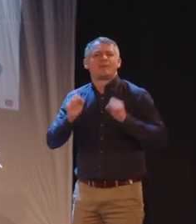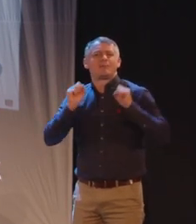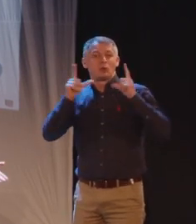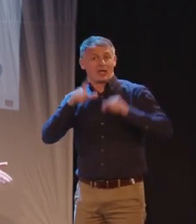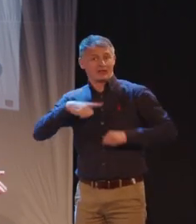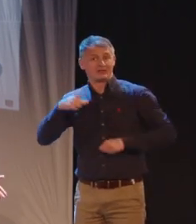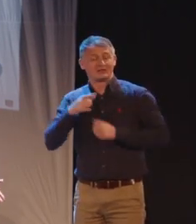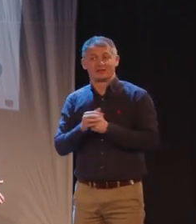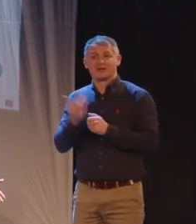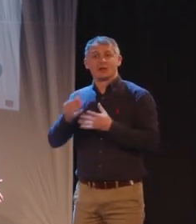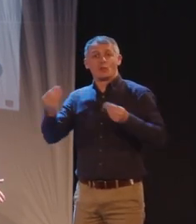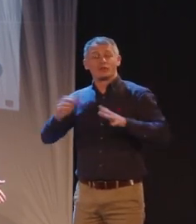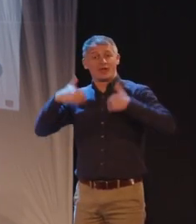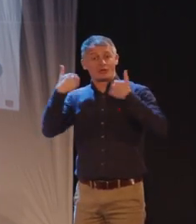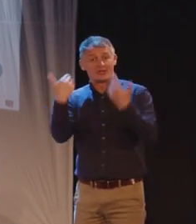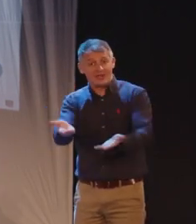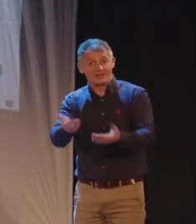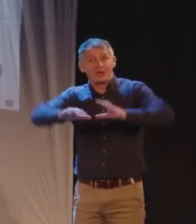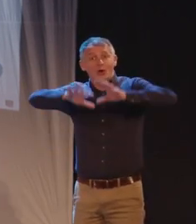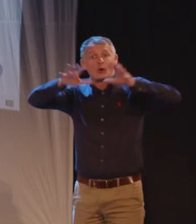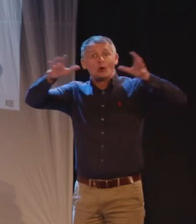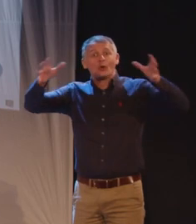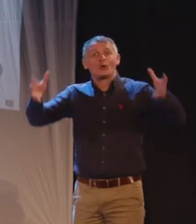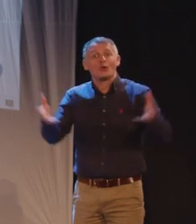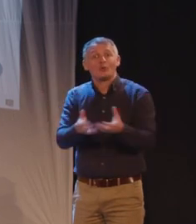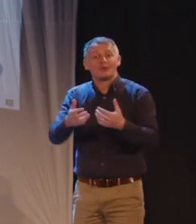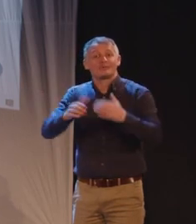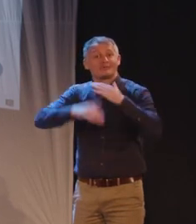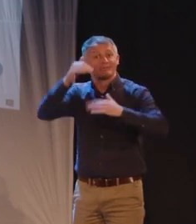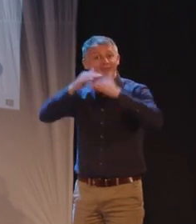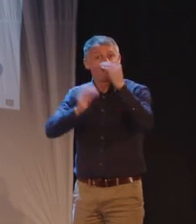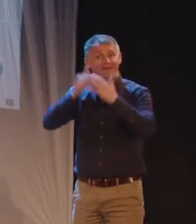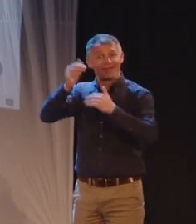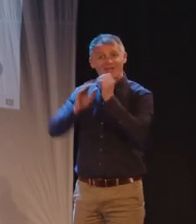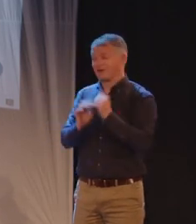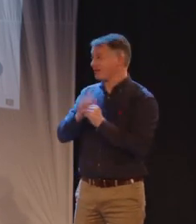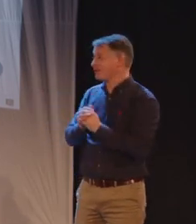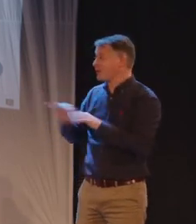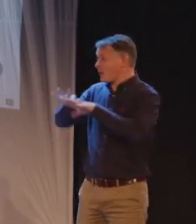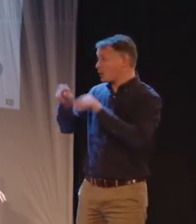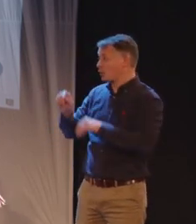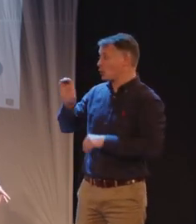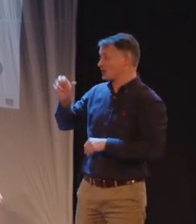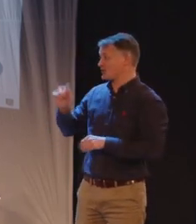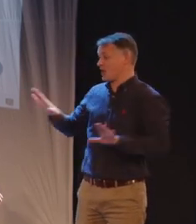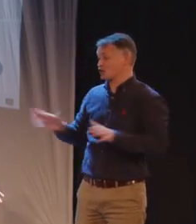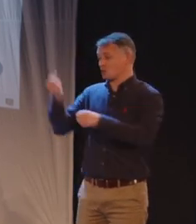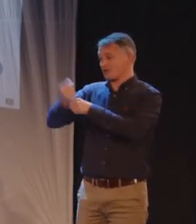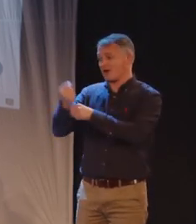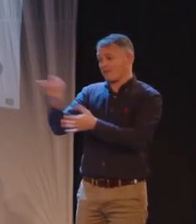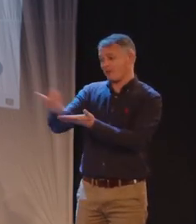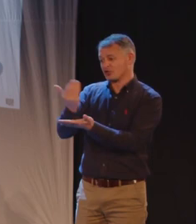multe au de dăruit lumii. Apoi, împreună cu Cristina, am început să facem noi poveștile din spatele